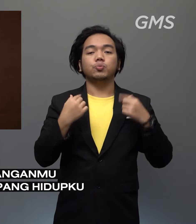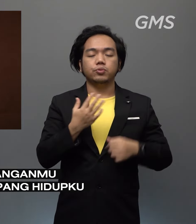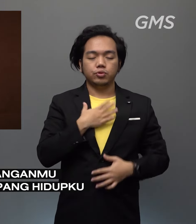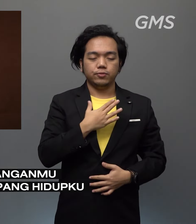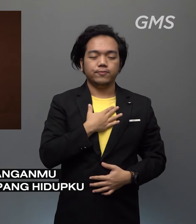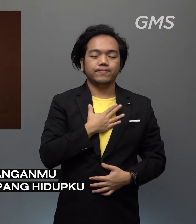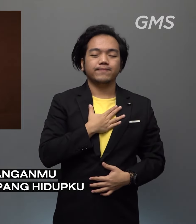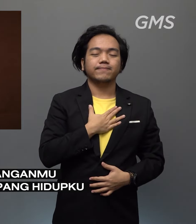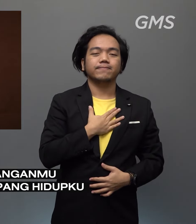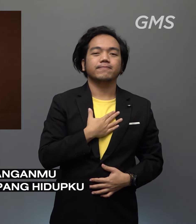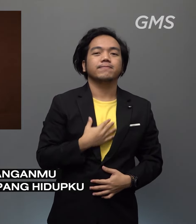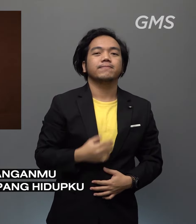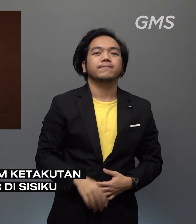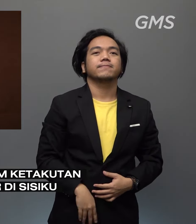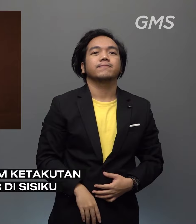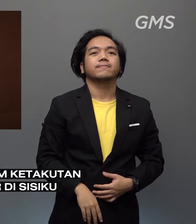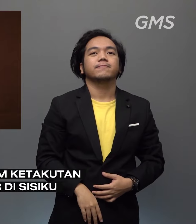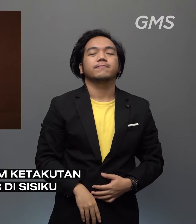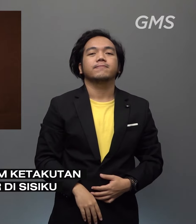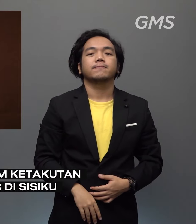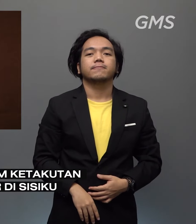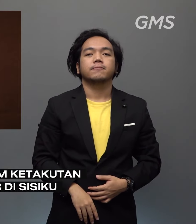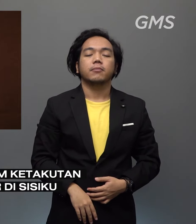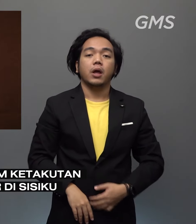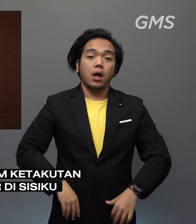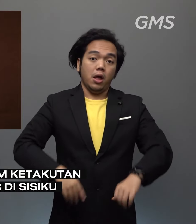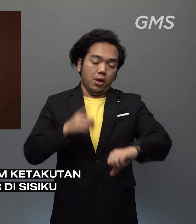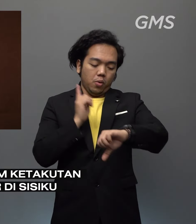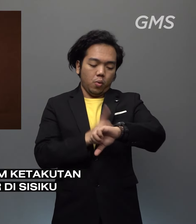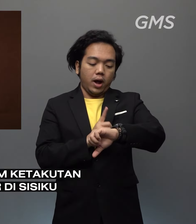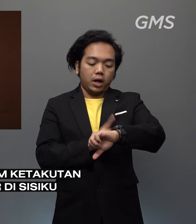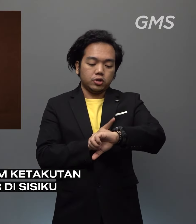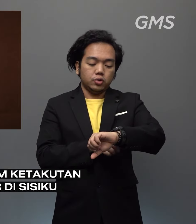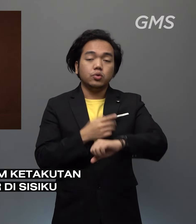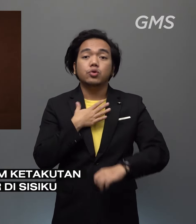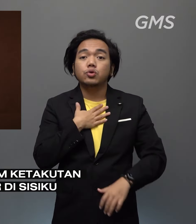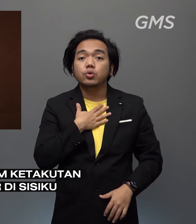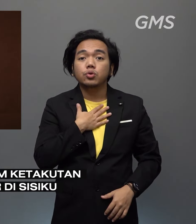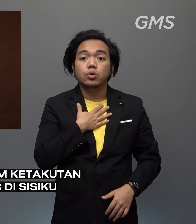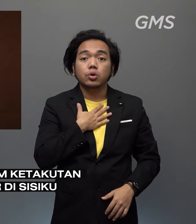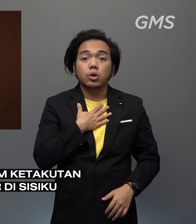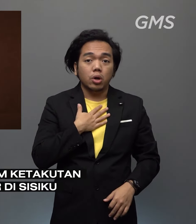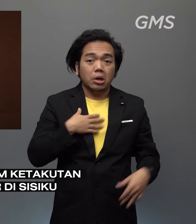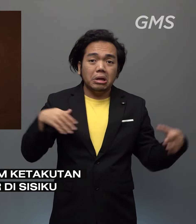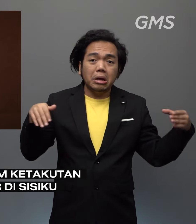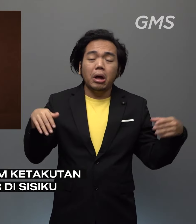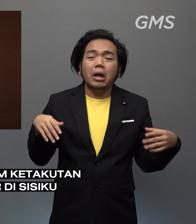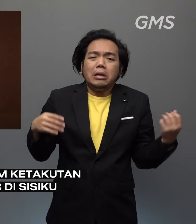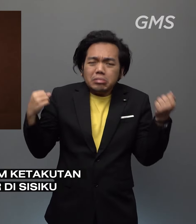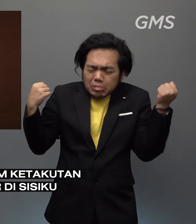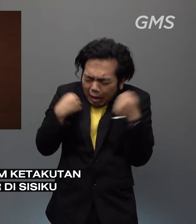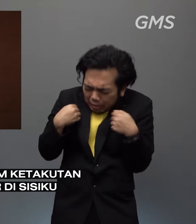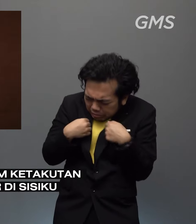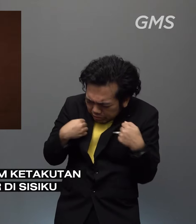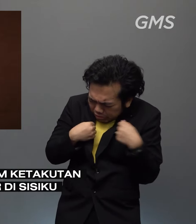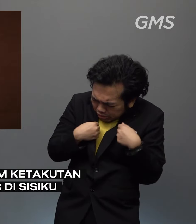hidupku. Saat ku dalam ketakutan, kau hadir di sisiku. Ku